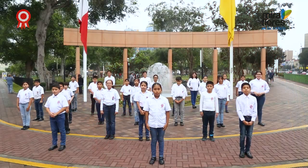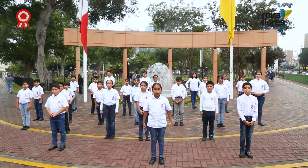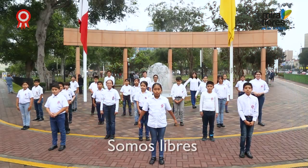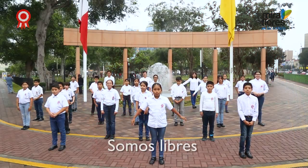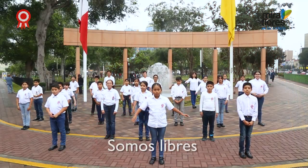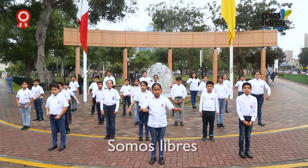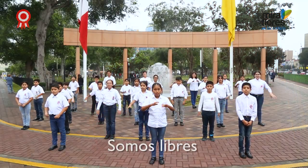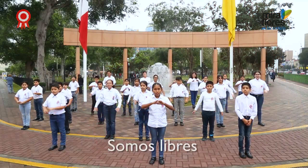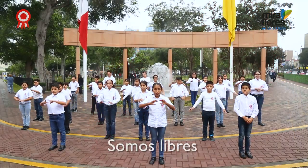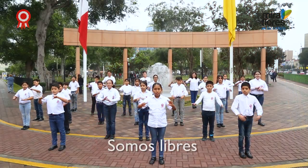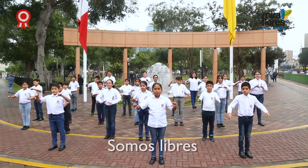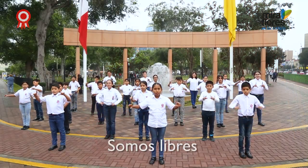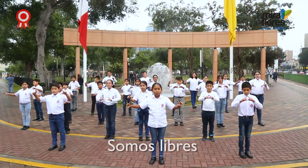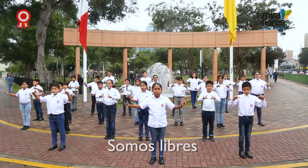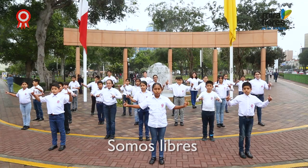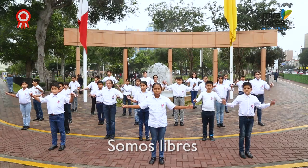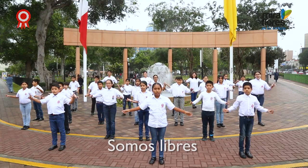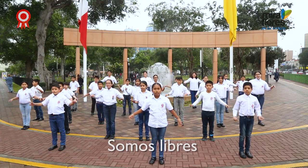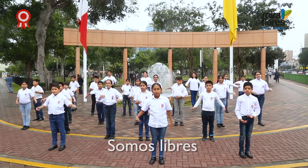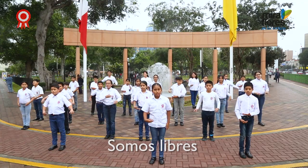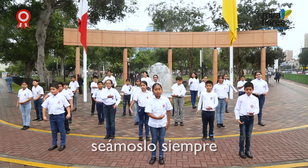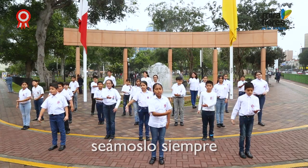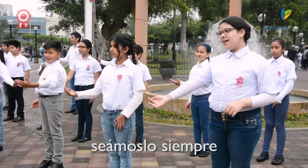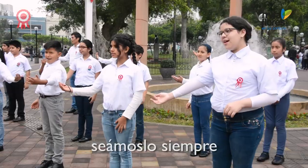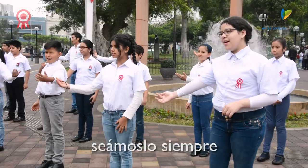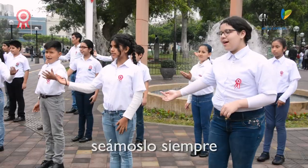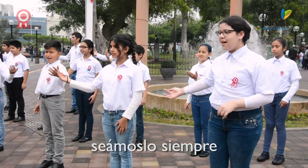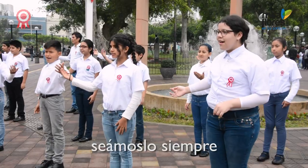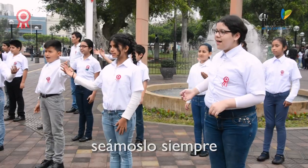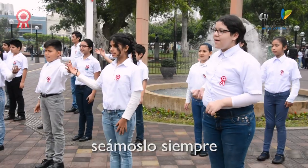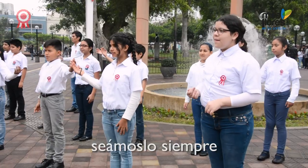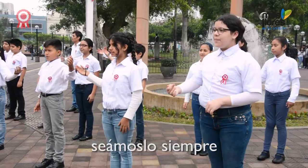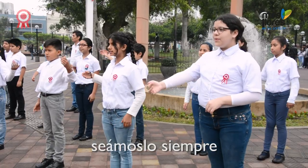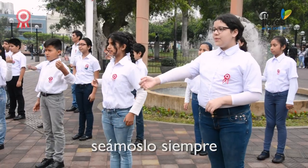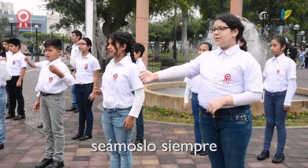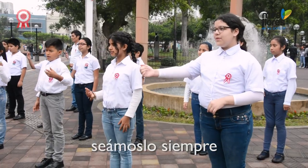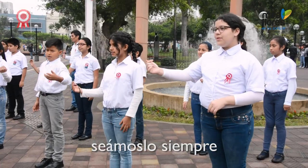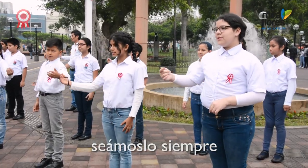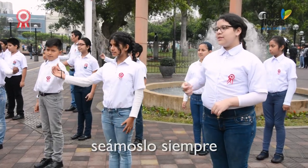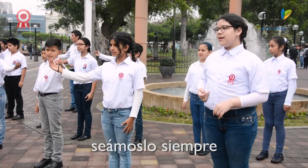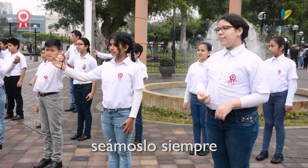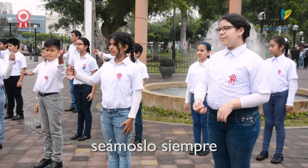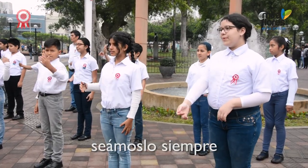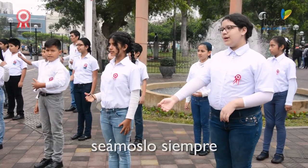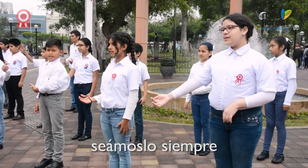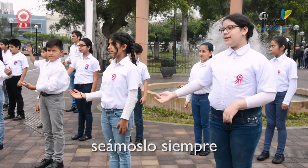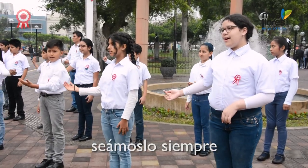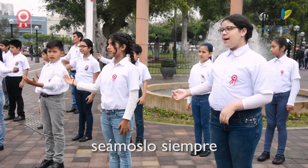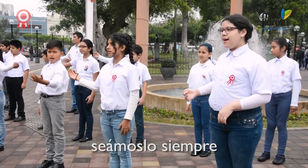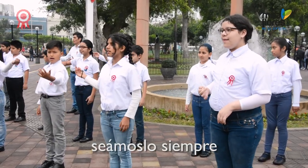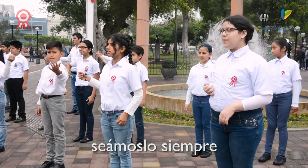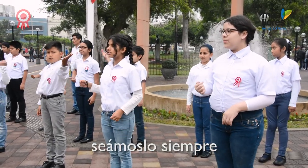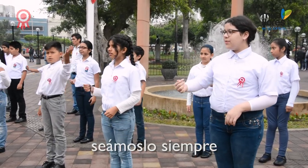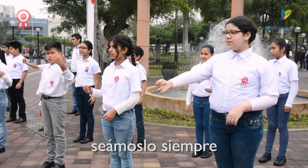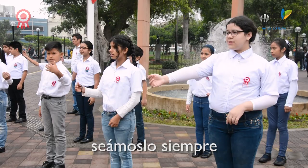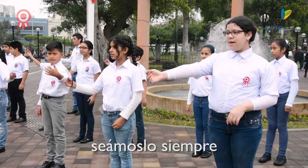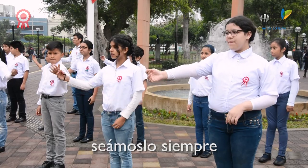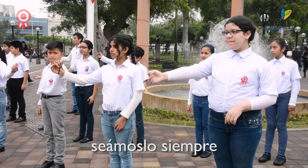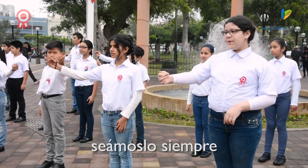Como libres seamos, los siempre se aman, no siempre,